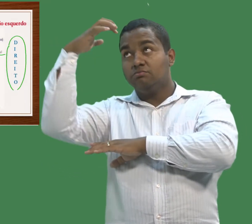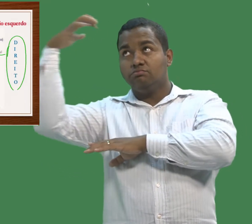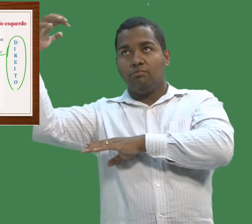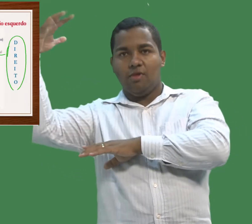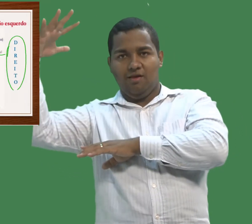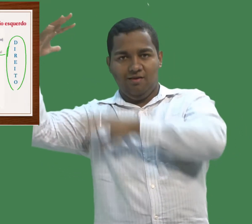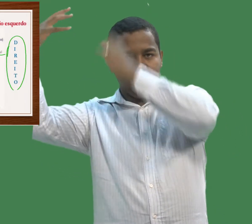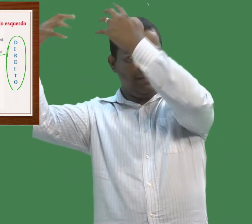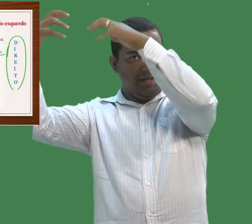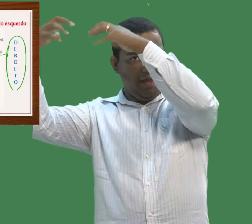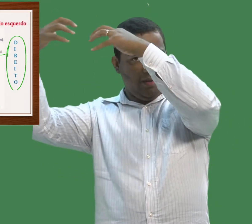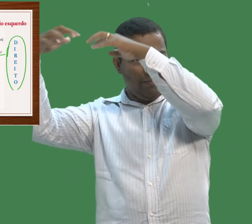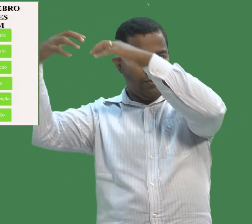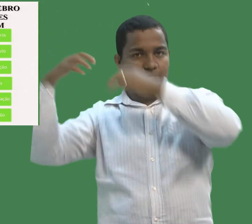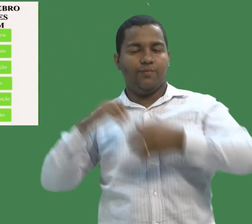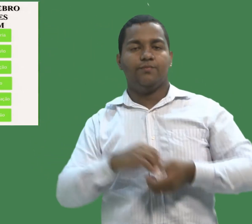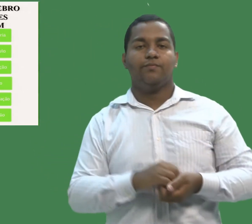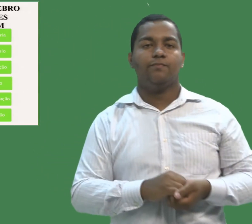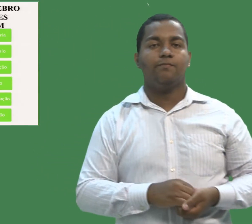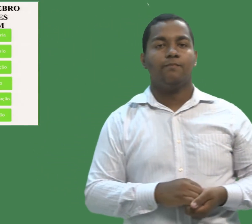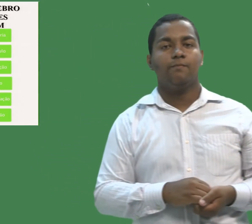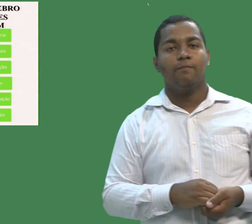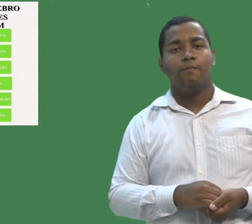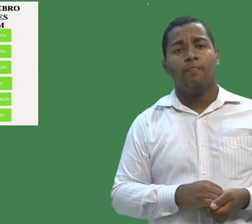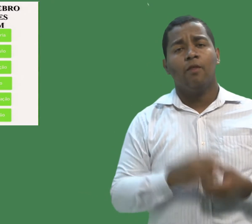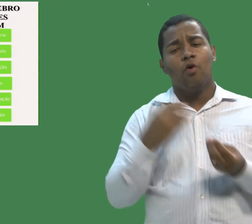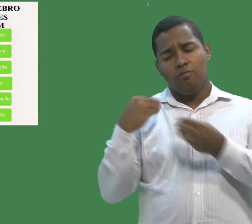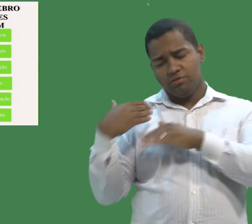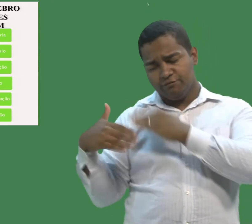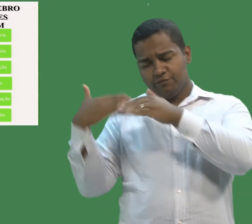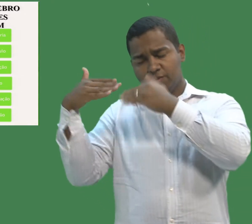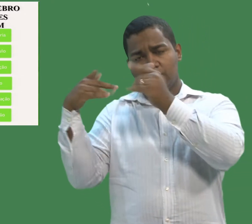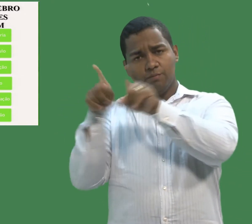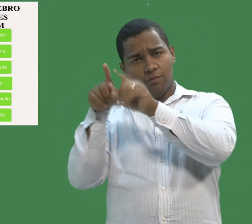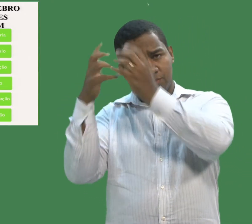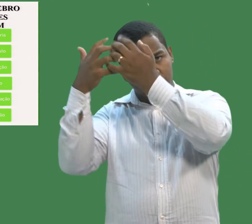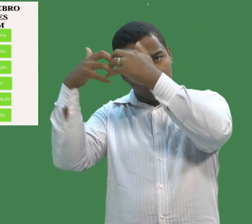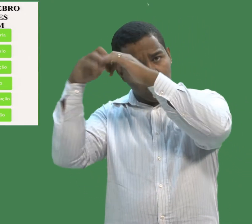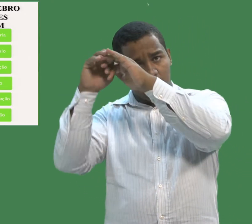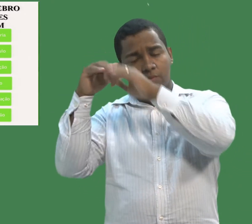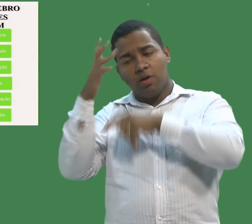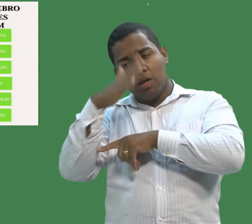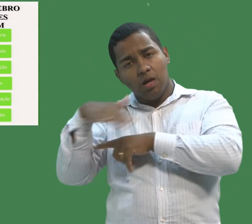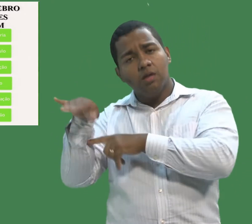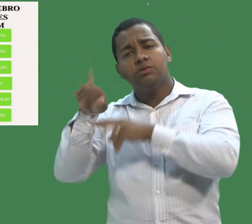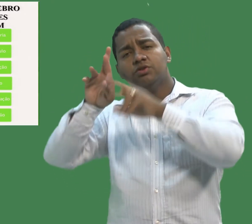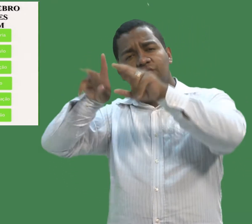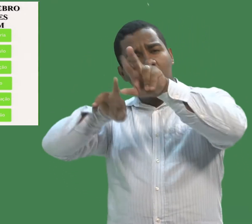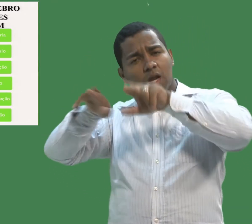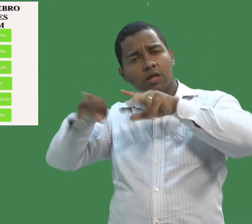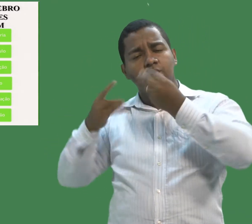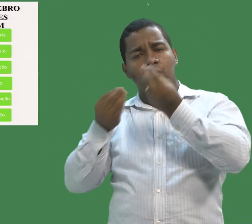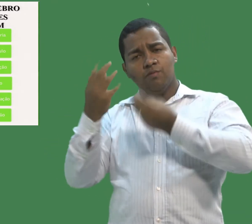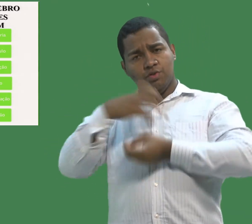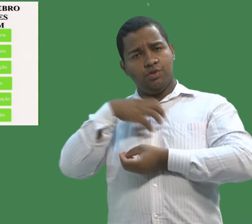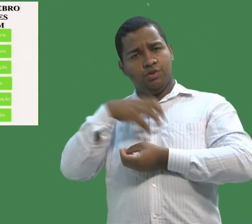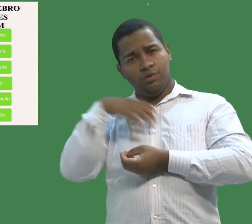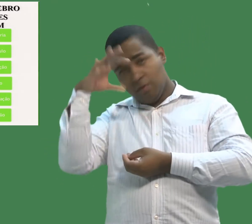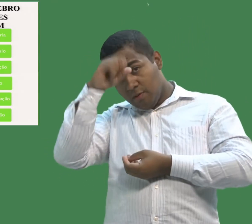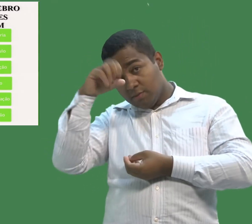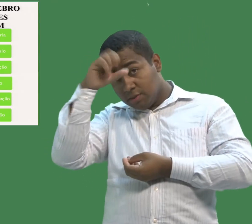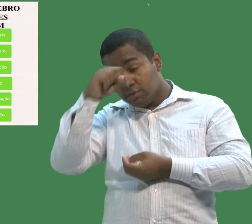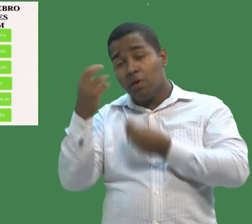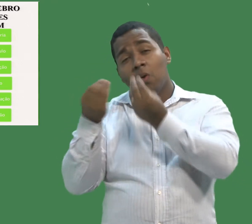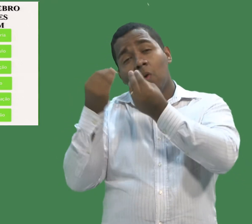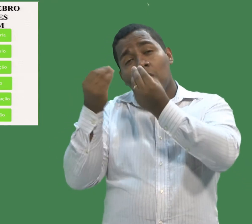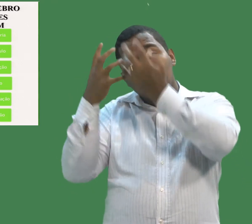lado direito do cérebro. O desenvolvimento do cérebro da criança e as diferentes formas de aprendizagem. Conforme vemos